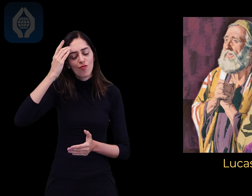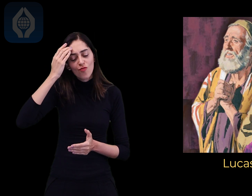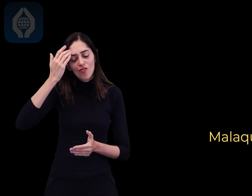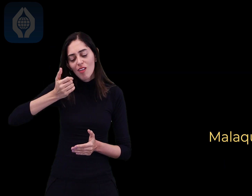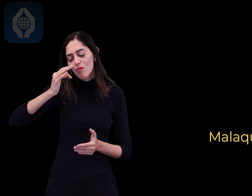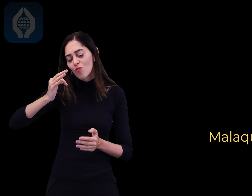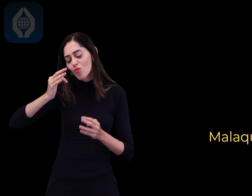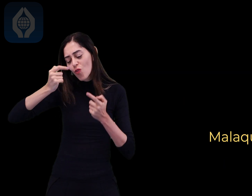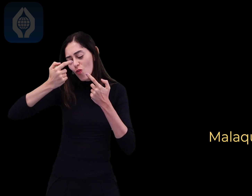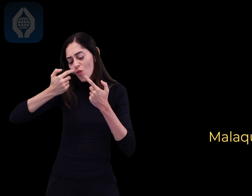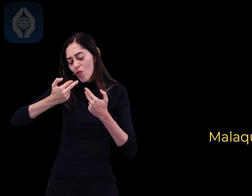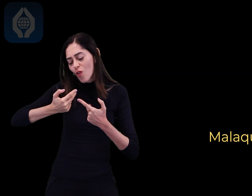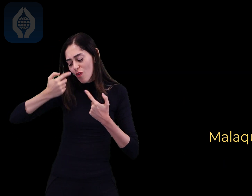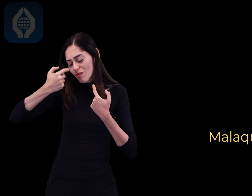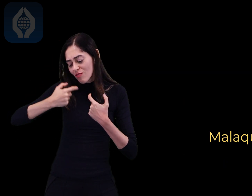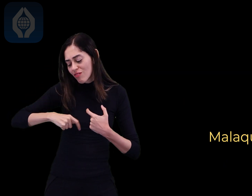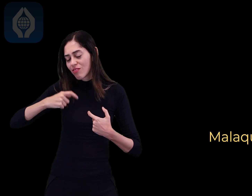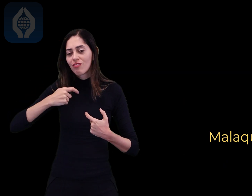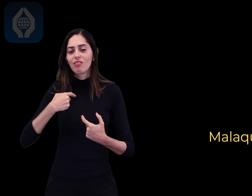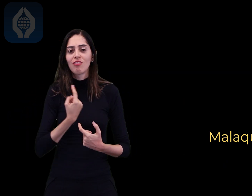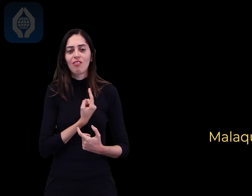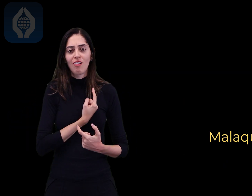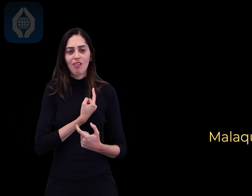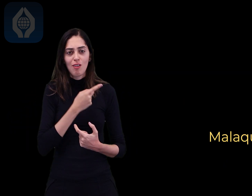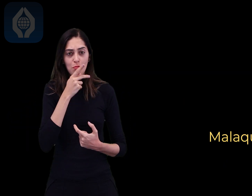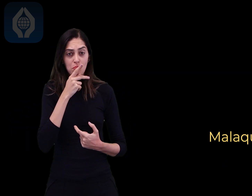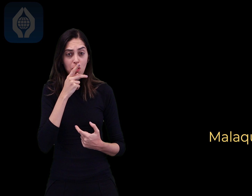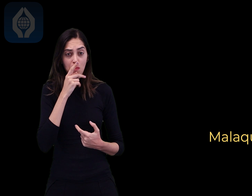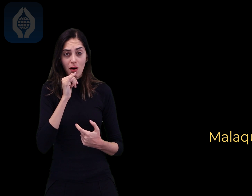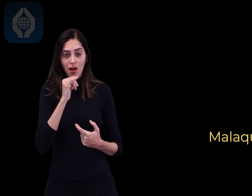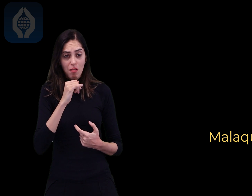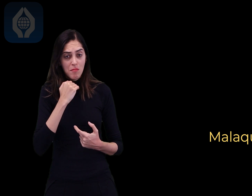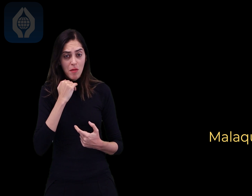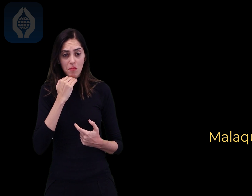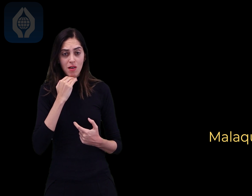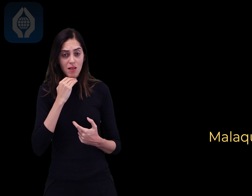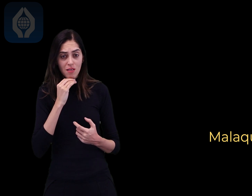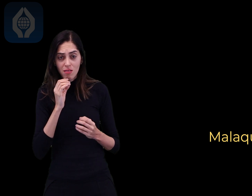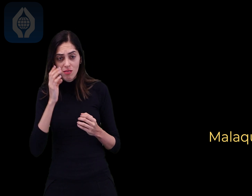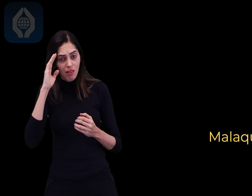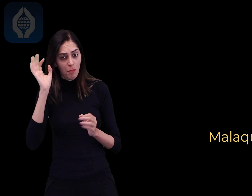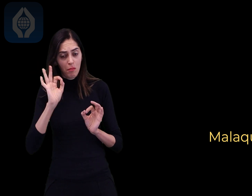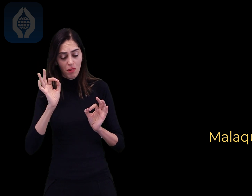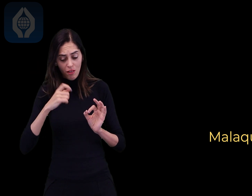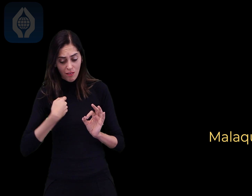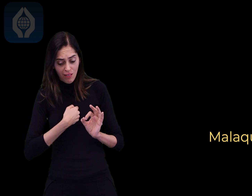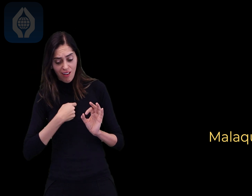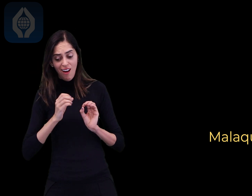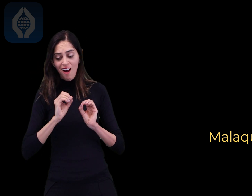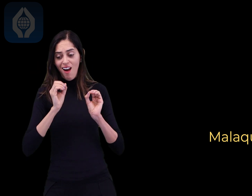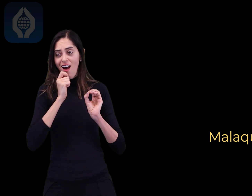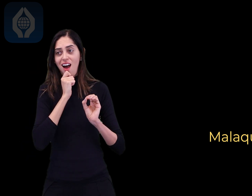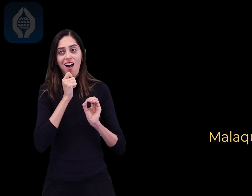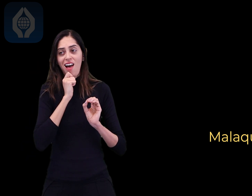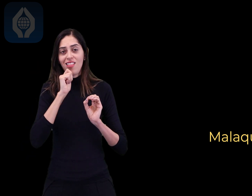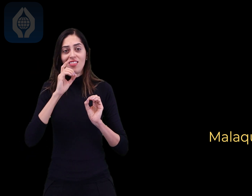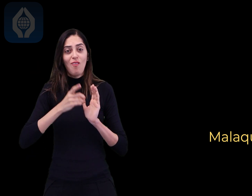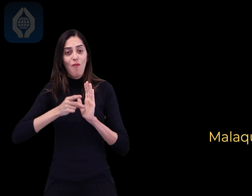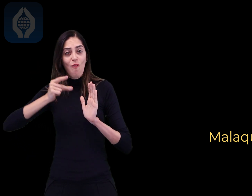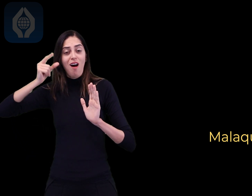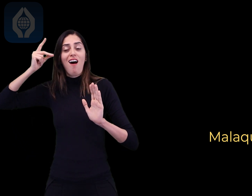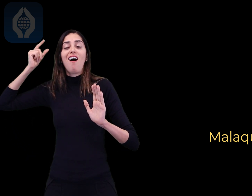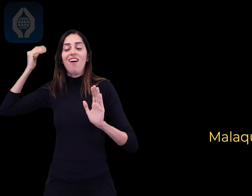nascer. Deus havia predito o nascimento do filho de Zacarias, João, através do profeta